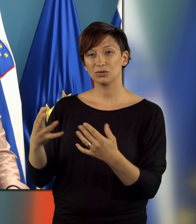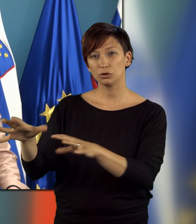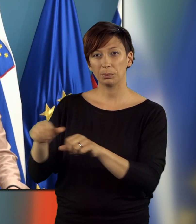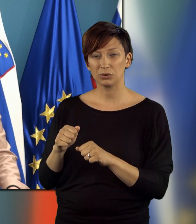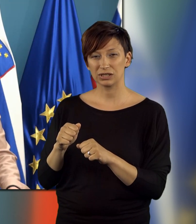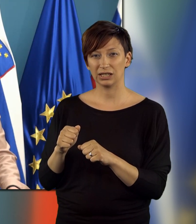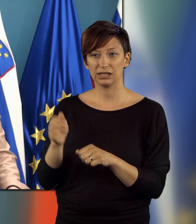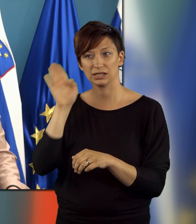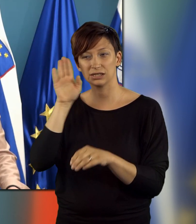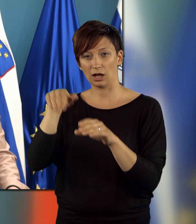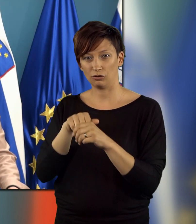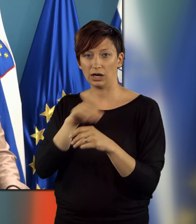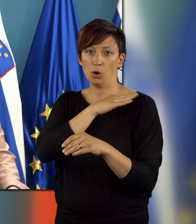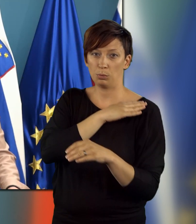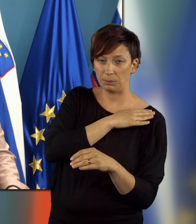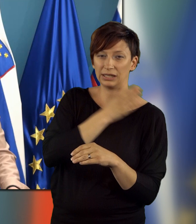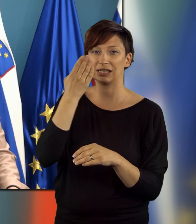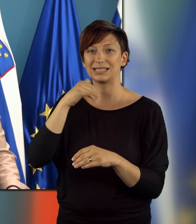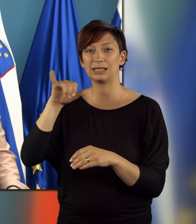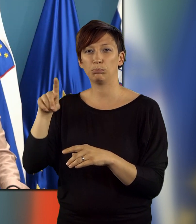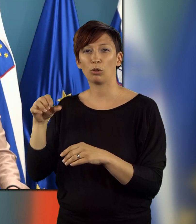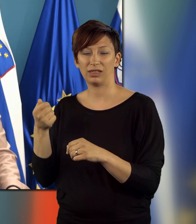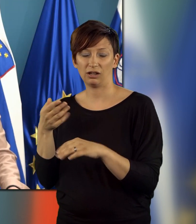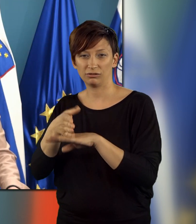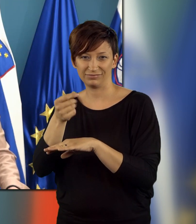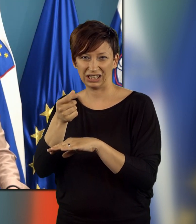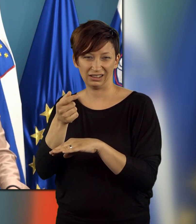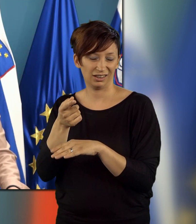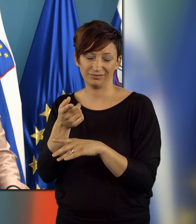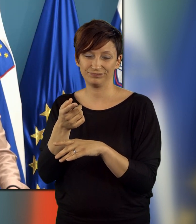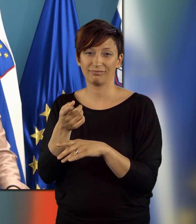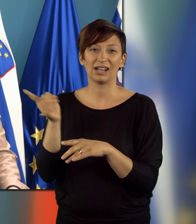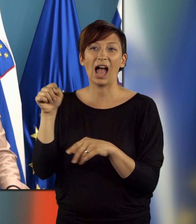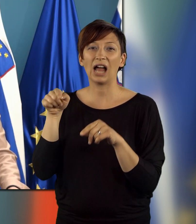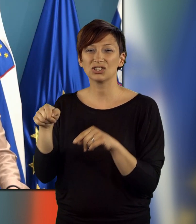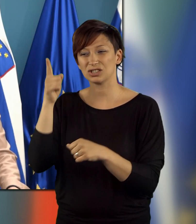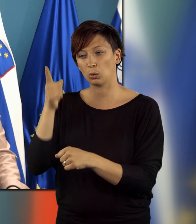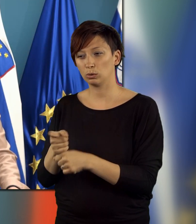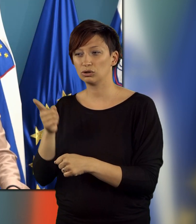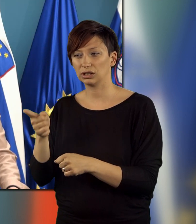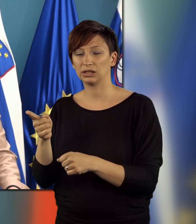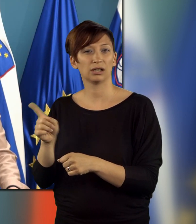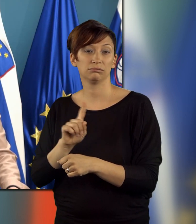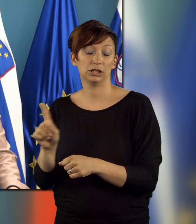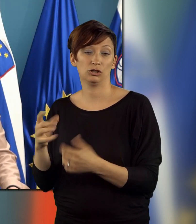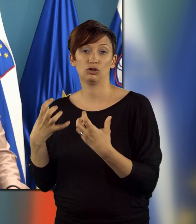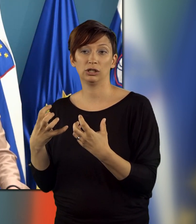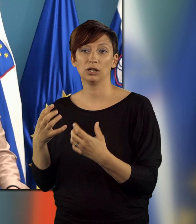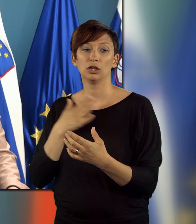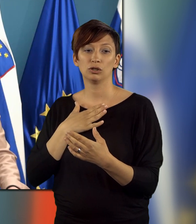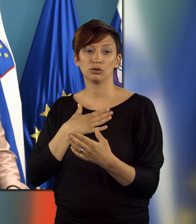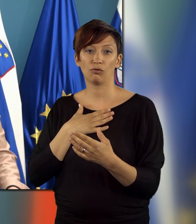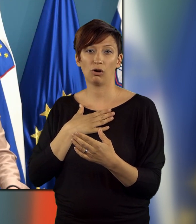prevzeli stanovanja obremenjena s hipotekami, ali so se odločili, da tega ne storijo in